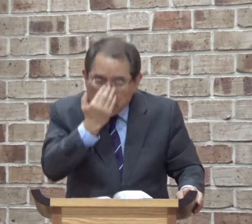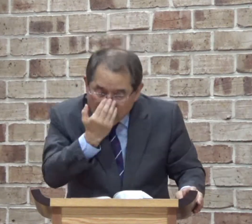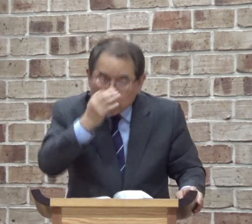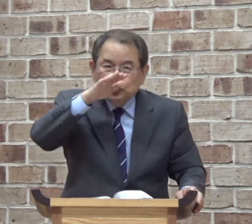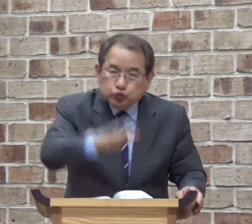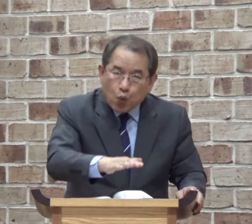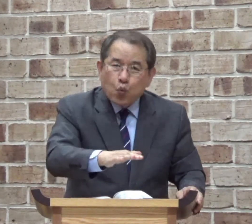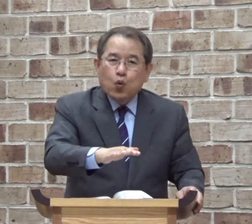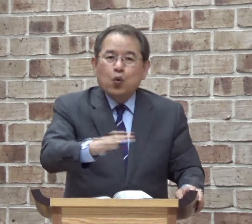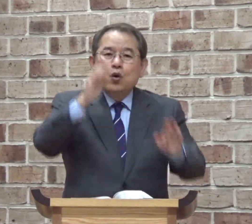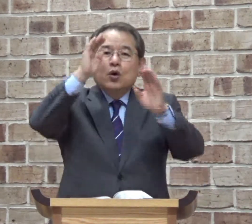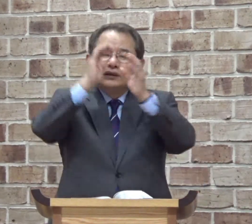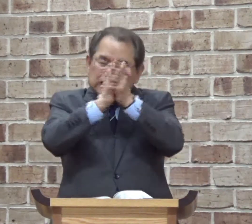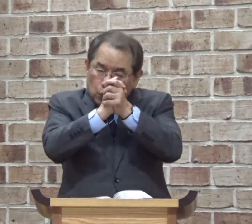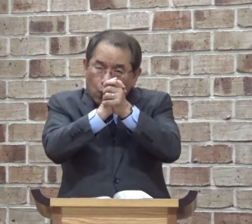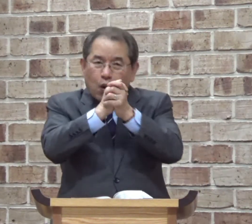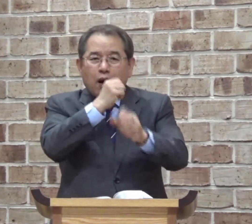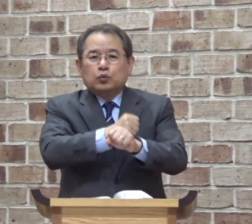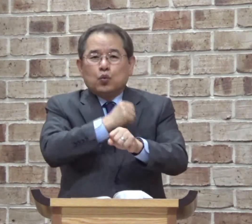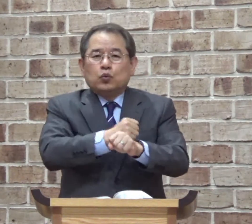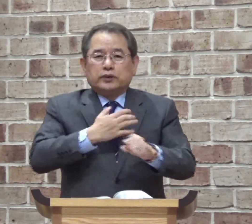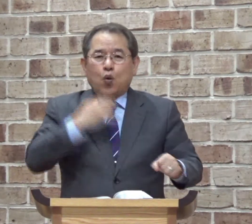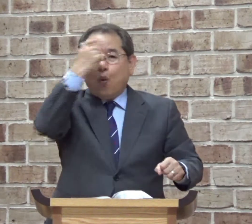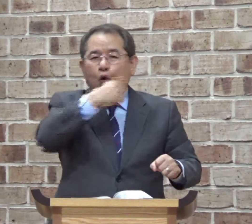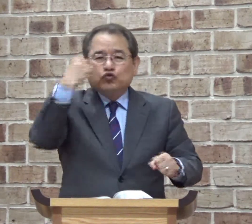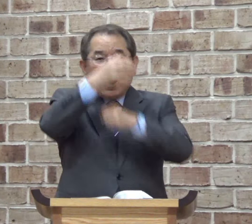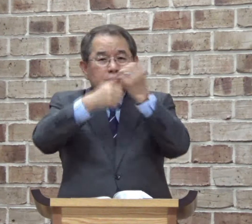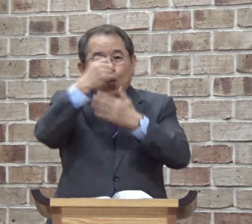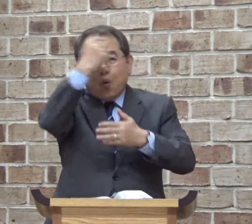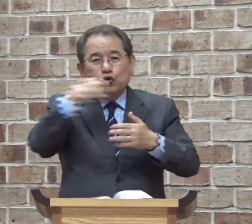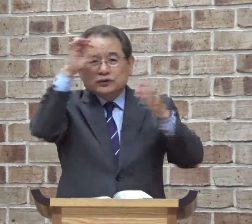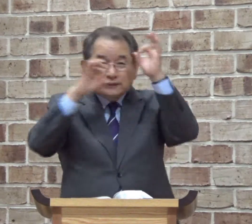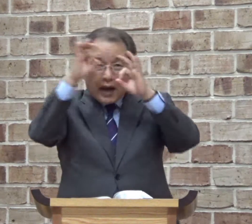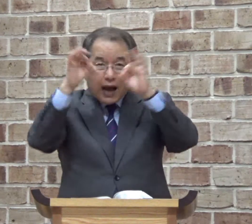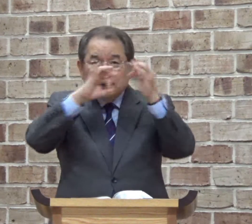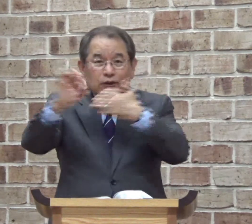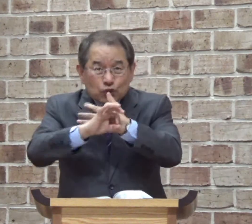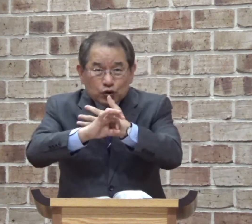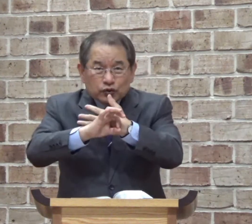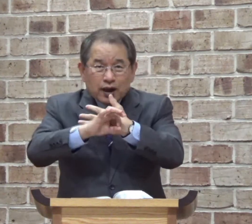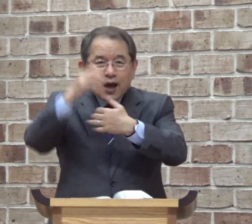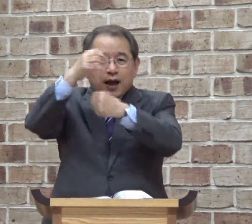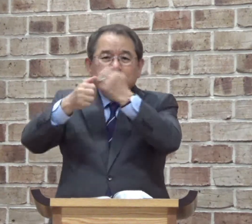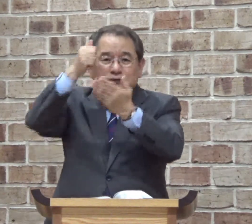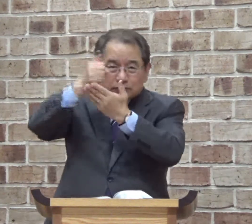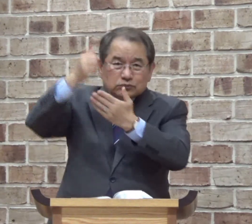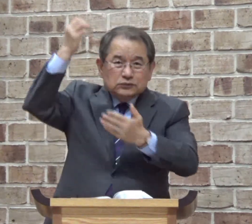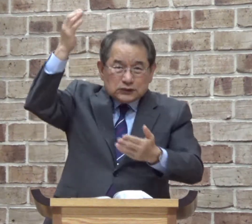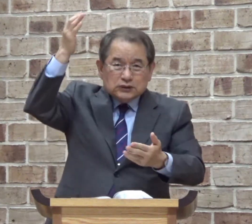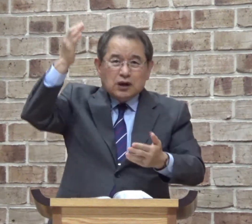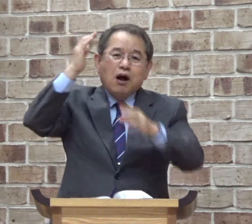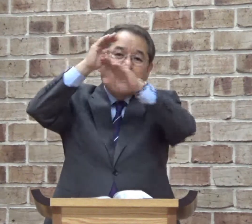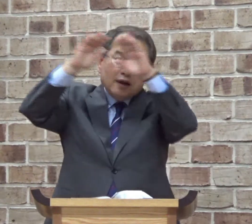찾으면 내가 하늘에서 듣고 그들의 죄를 사하고 그들의 땅을 고칠지라.